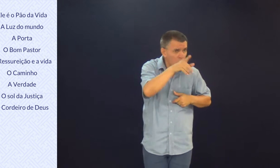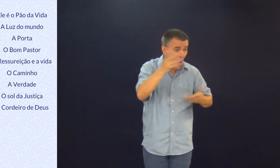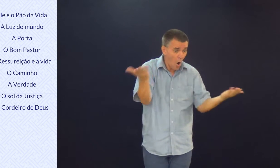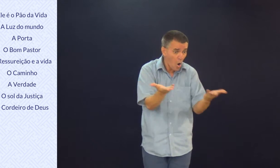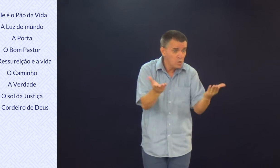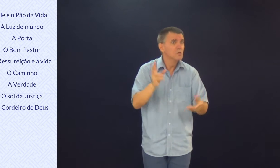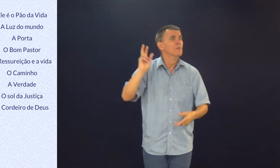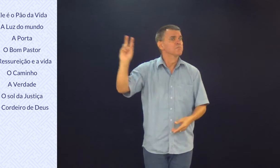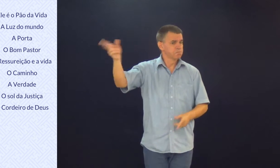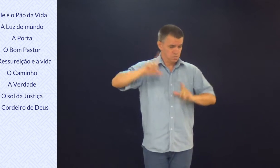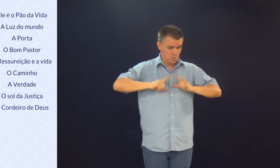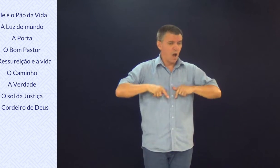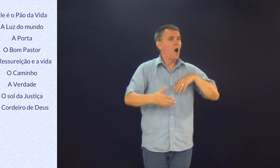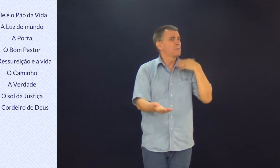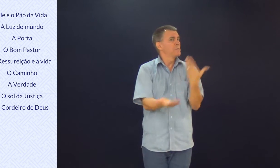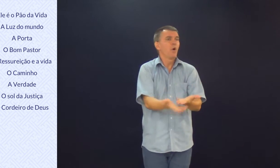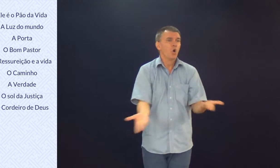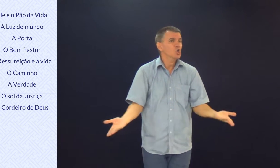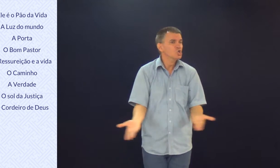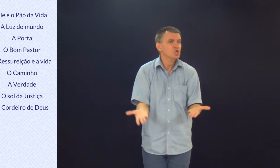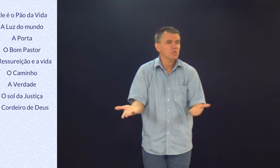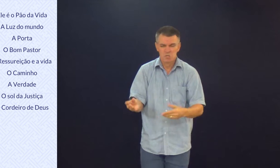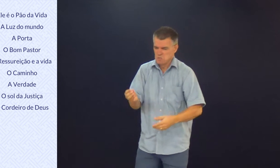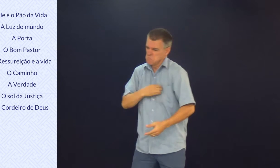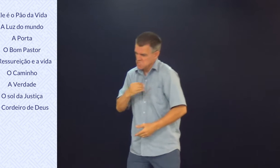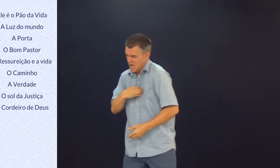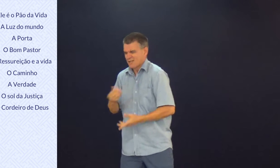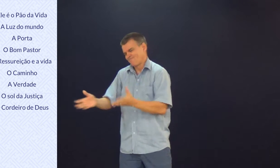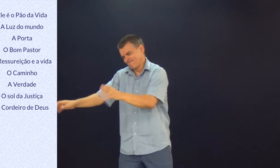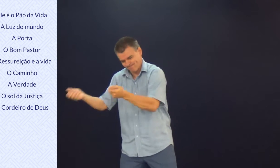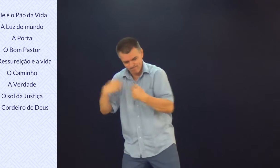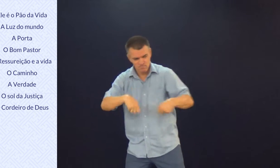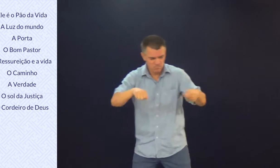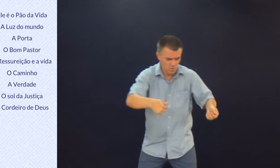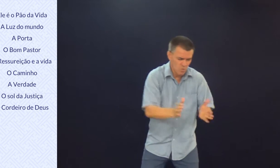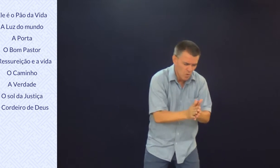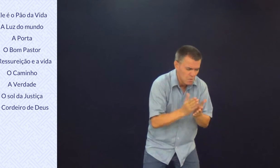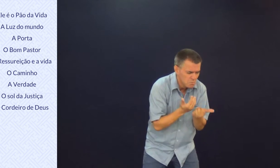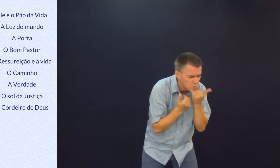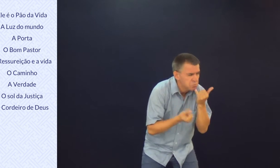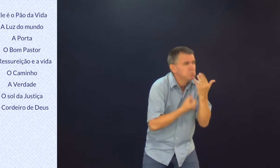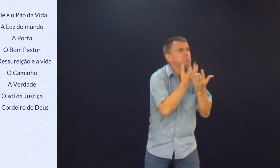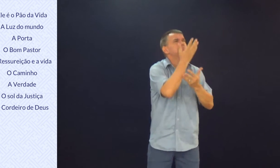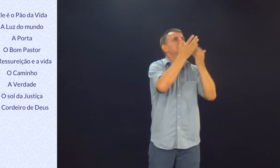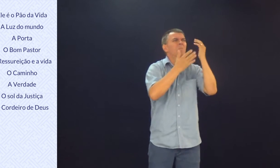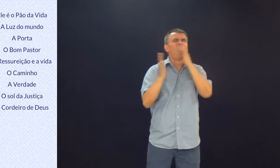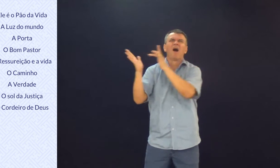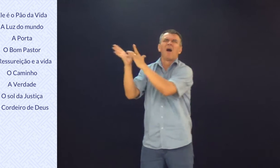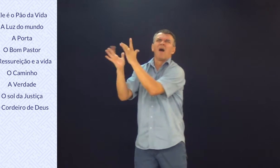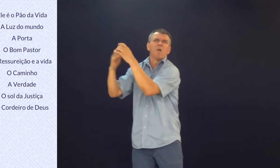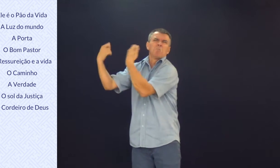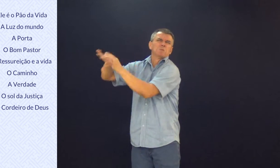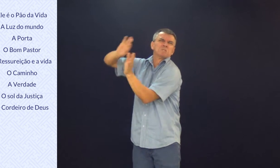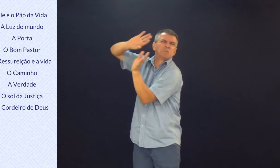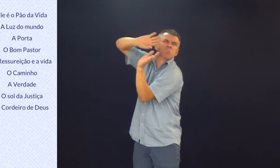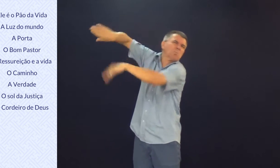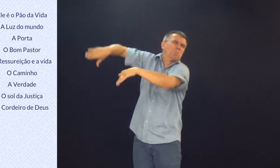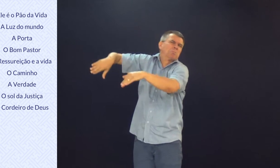lá em israel isso continua até hoje ai pequei é escolher um animal